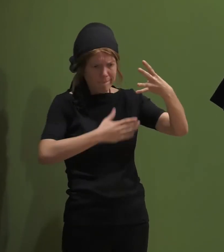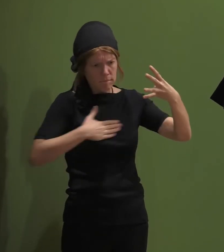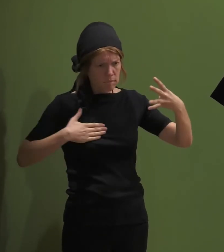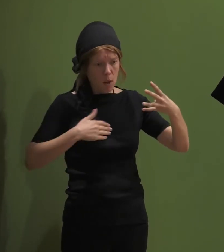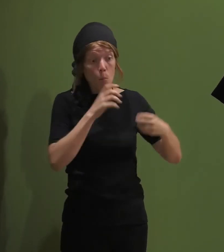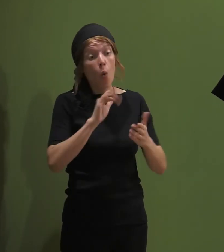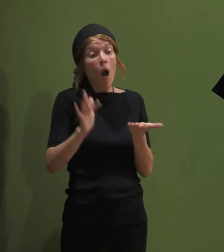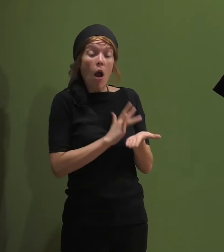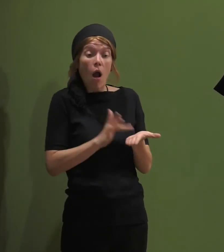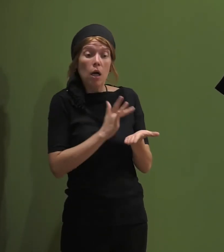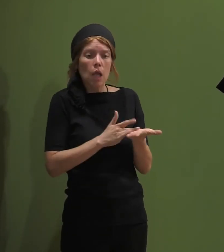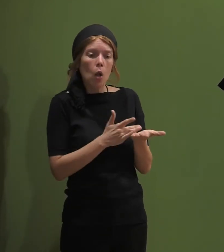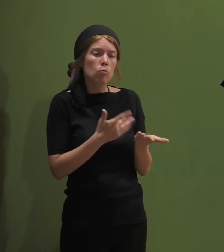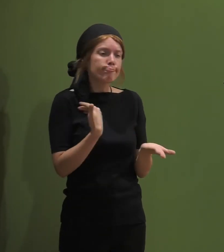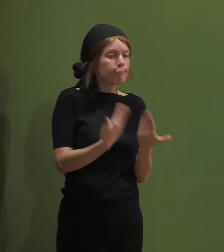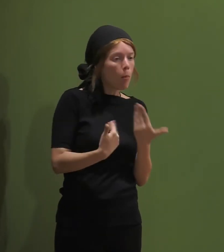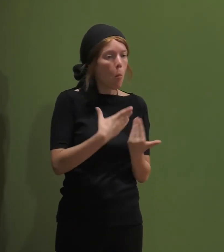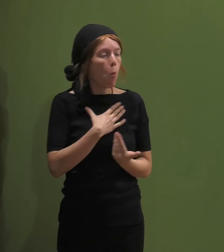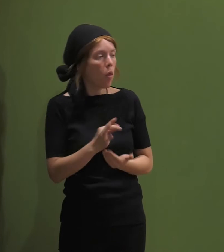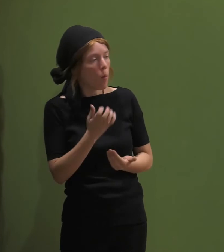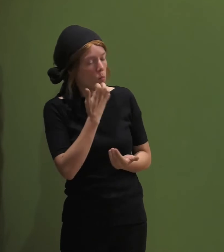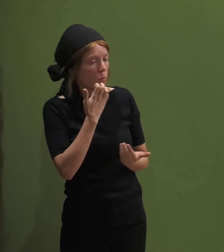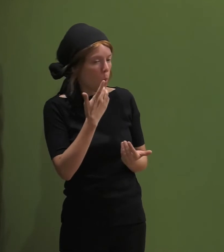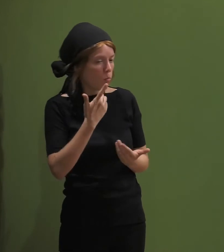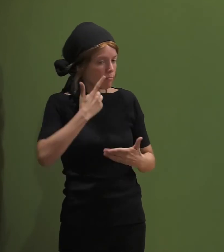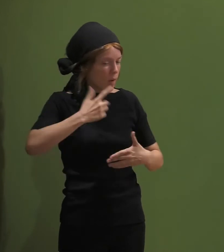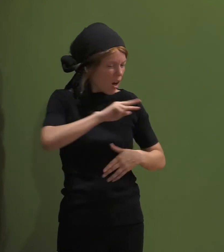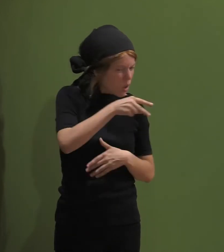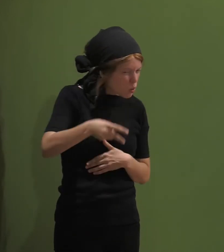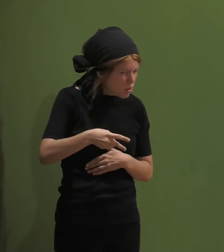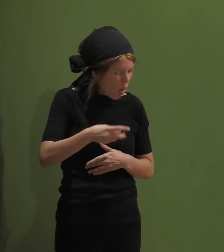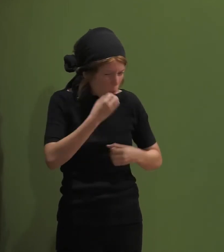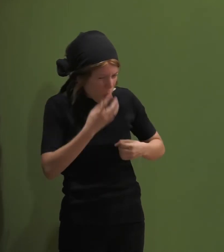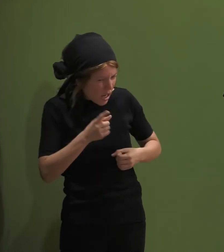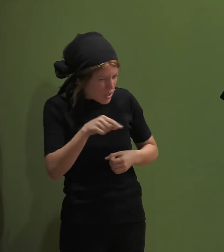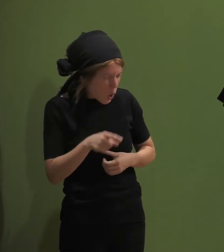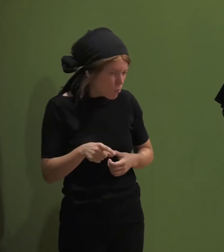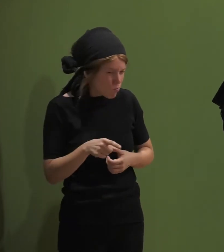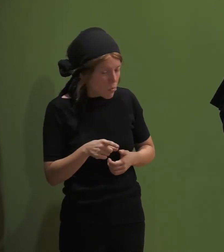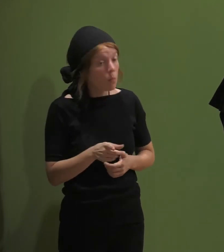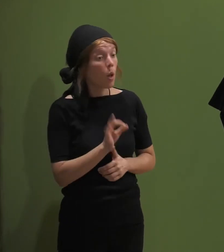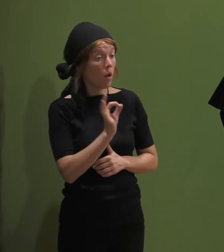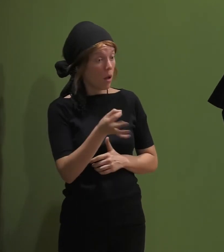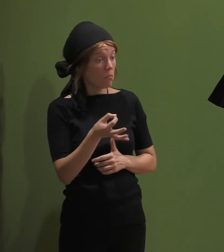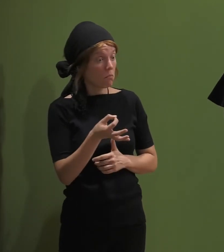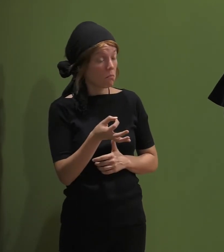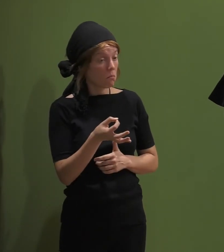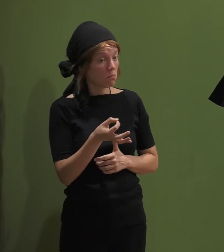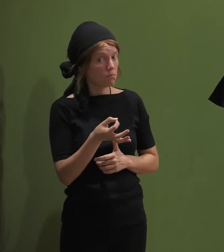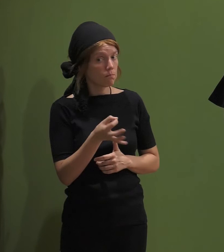estos catálogos son discutibles en cuanto a la fiabilidad de sus resultados, no es menos cierto